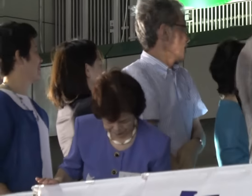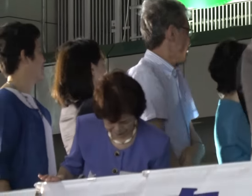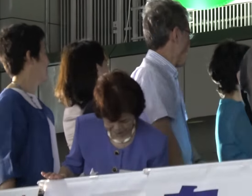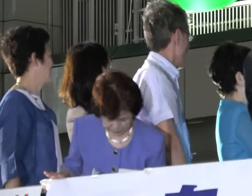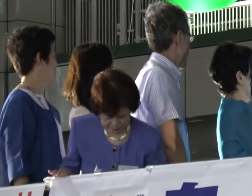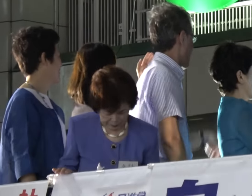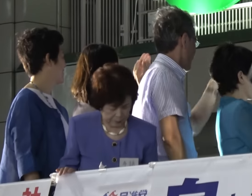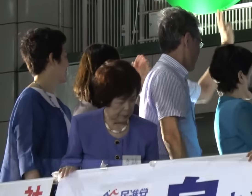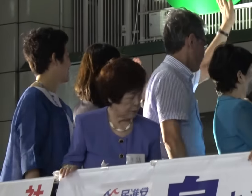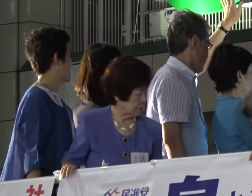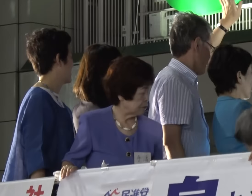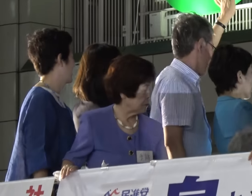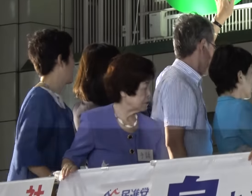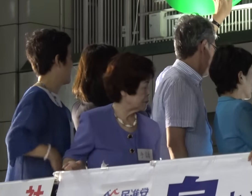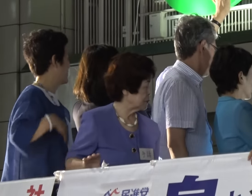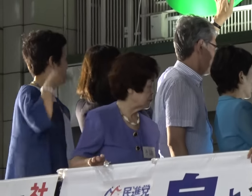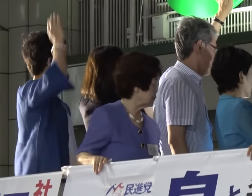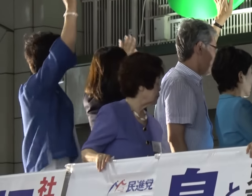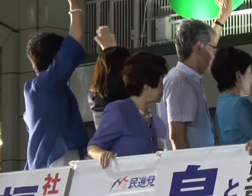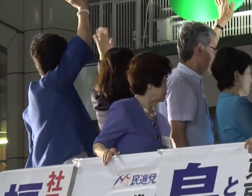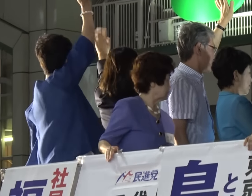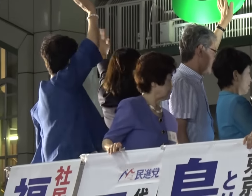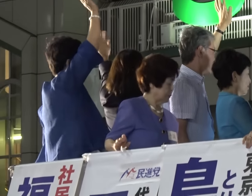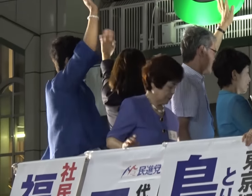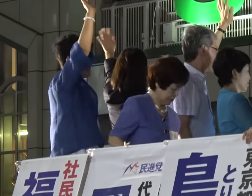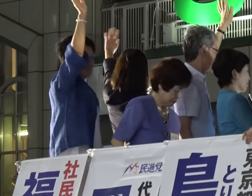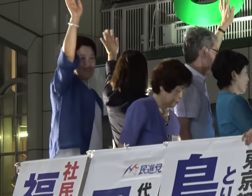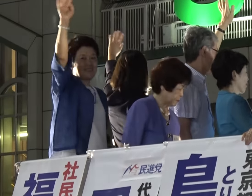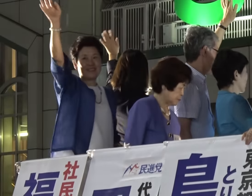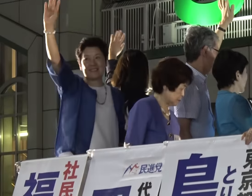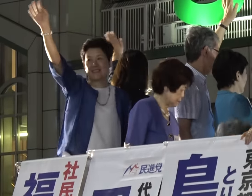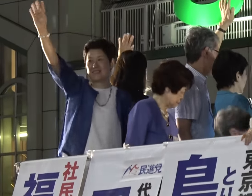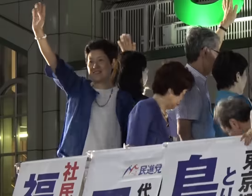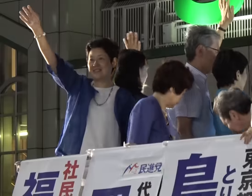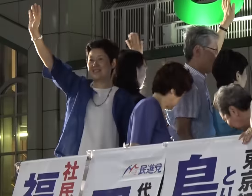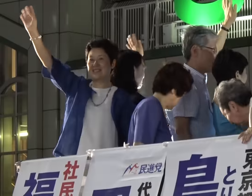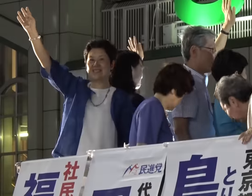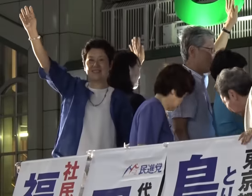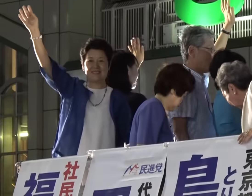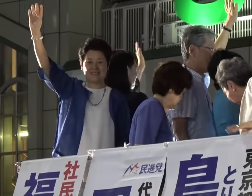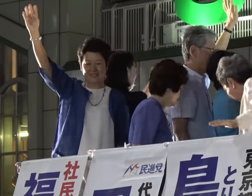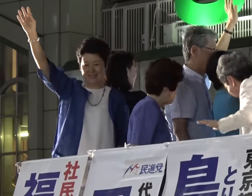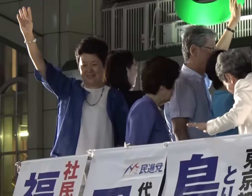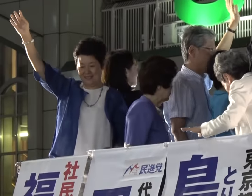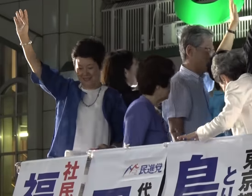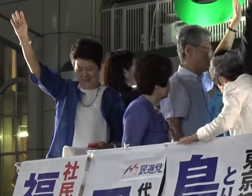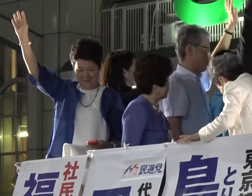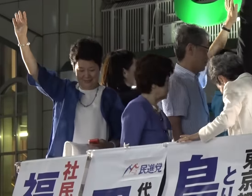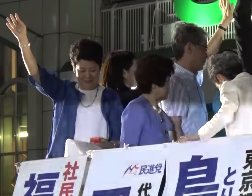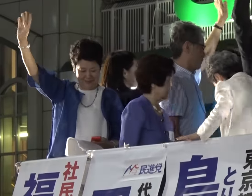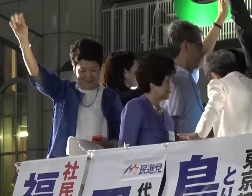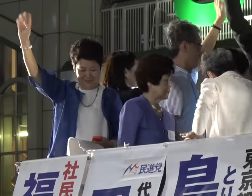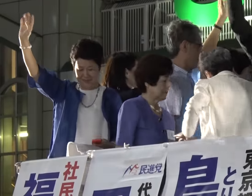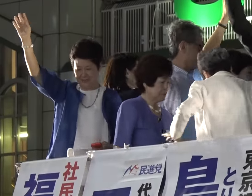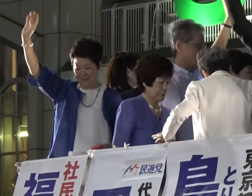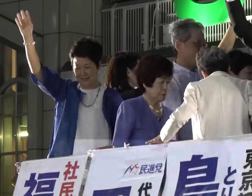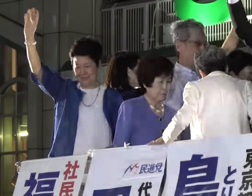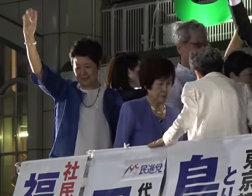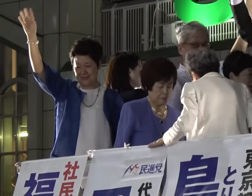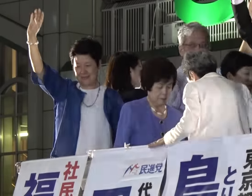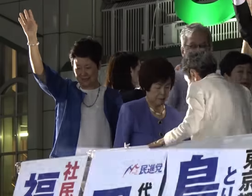ありがとうございました。こちらの方、どうもありがとうございました、どうもありがとうございました、ありがとうございました